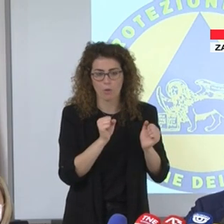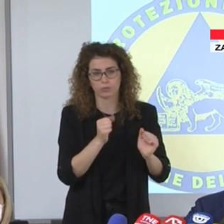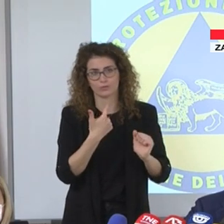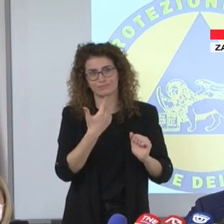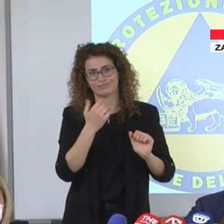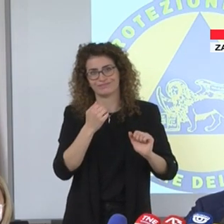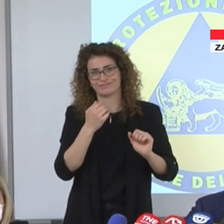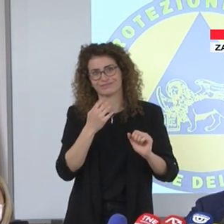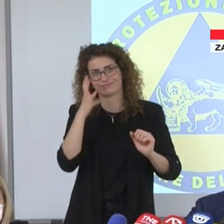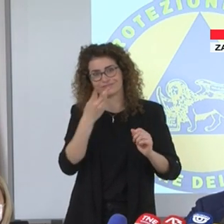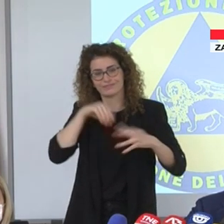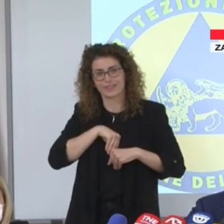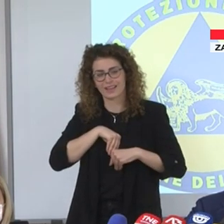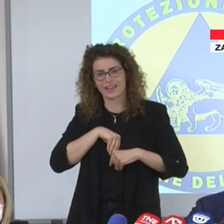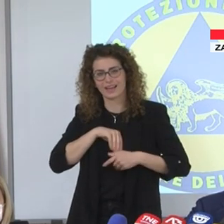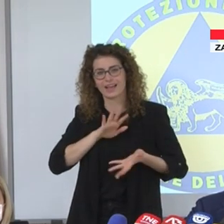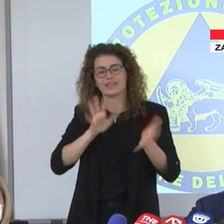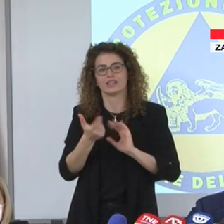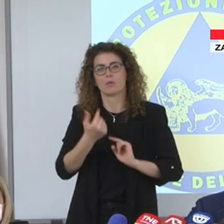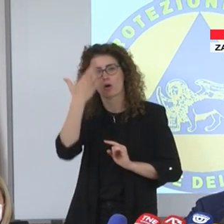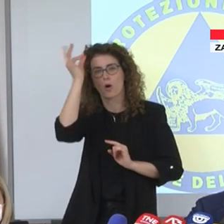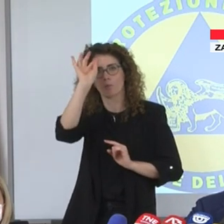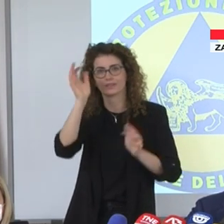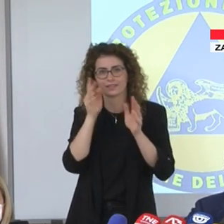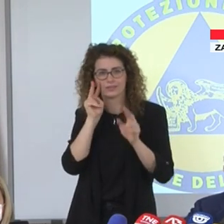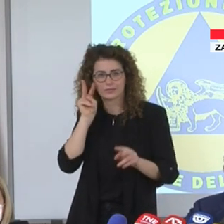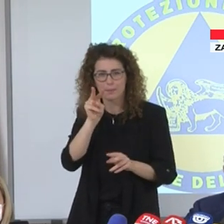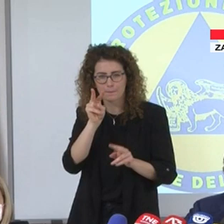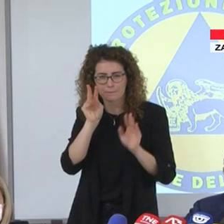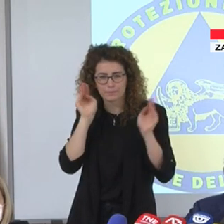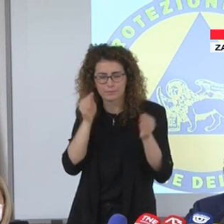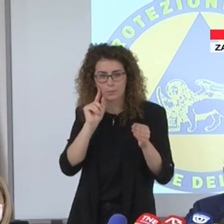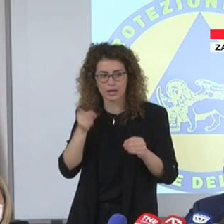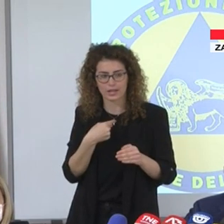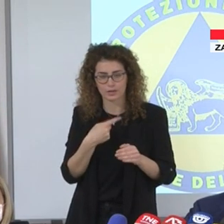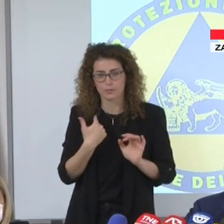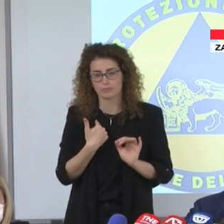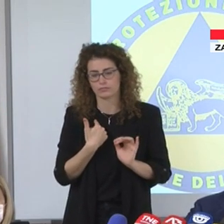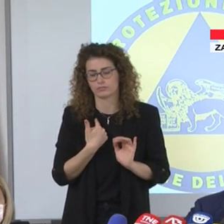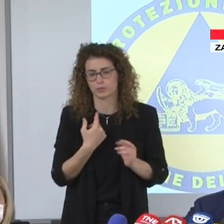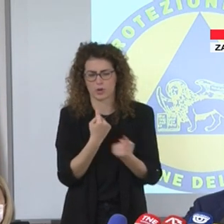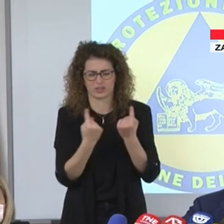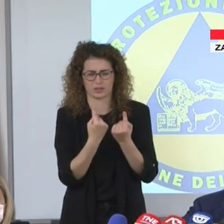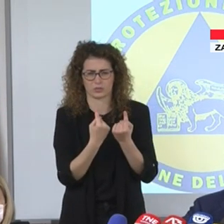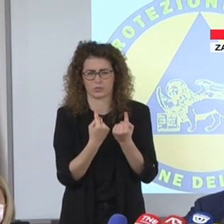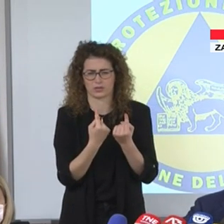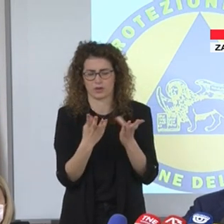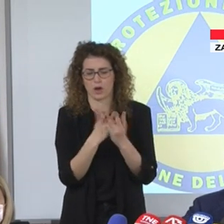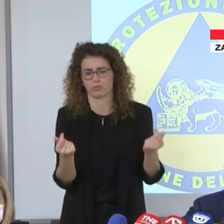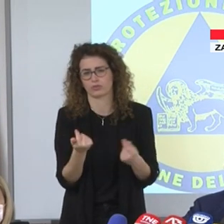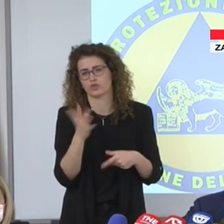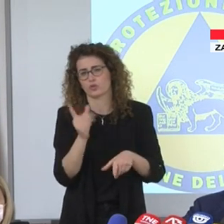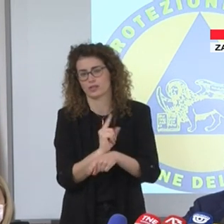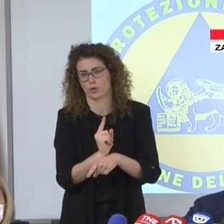l'obiettivo. La risolvi in 5 secondi. Nelle modalità non dello scherno, ma della persona seria e educata quale penso